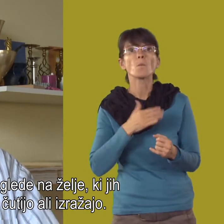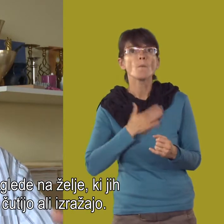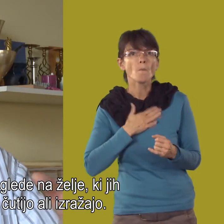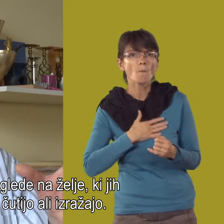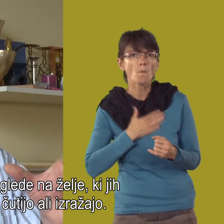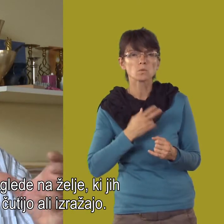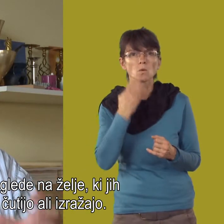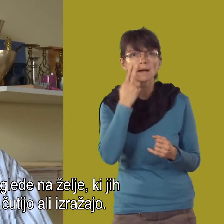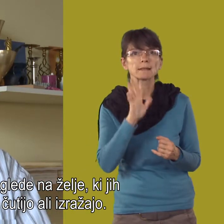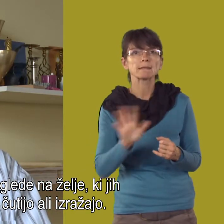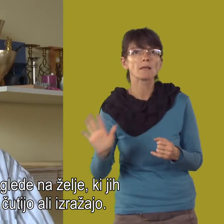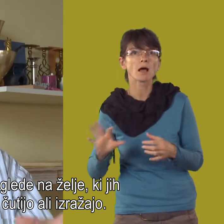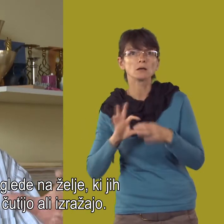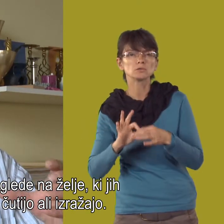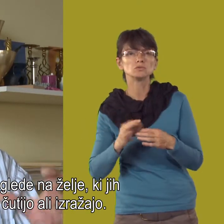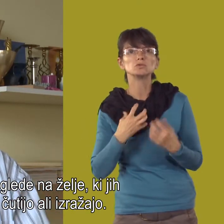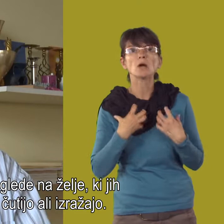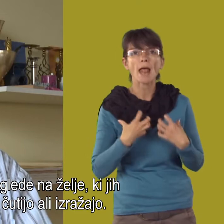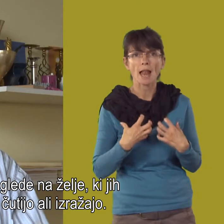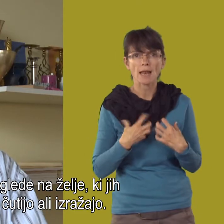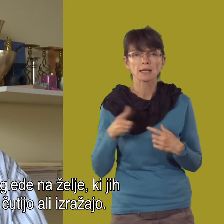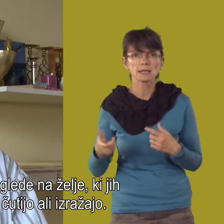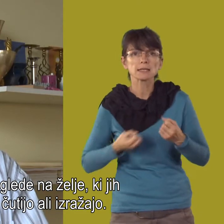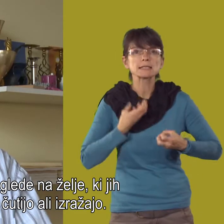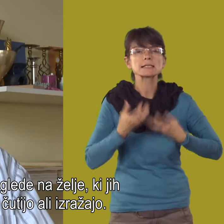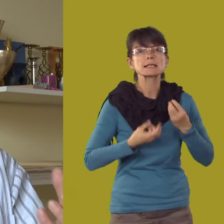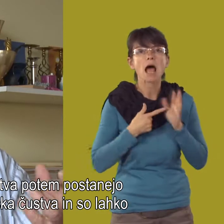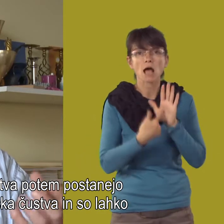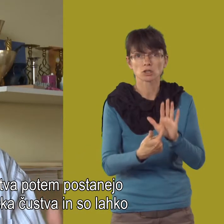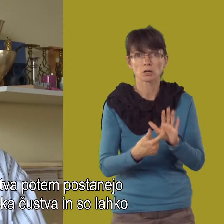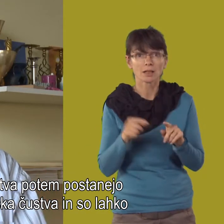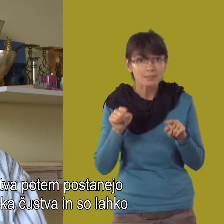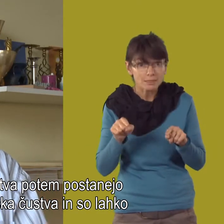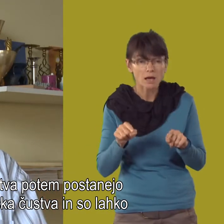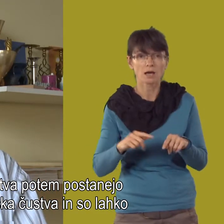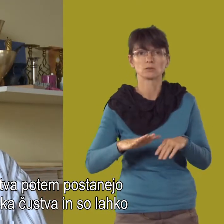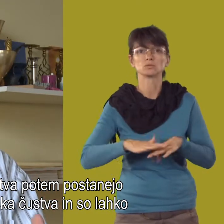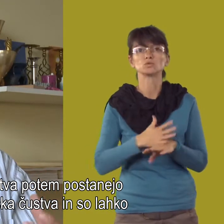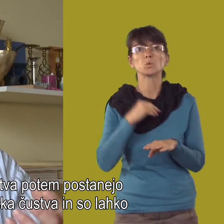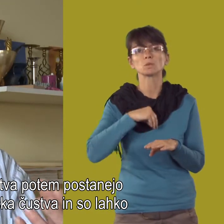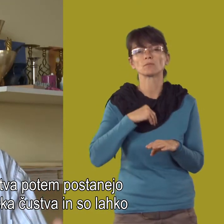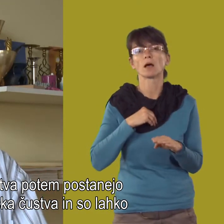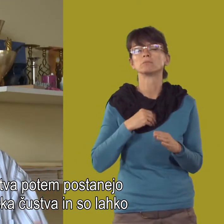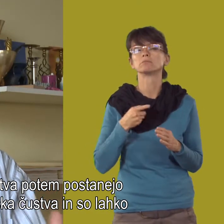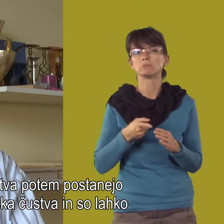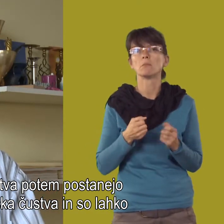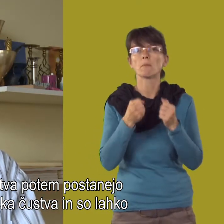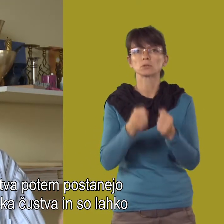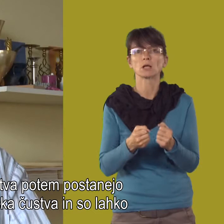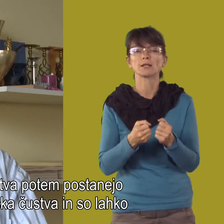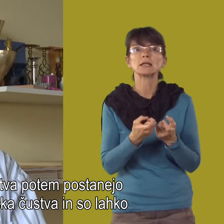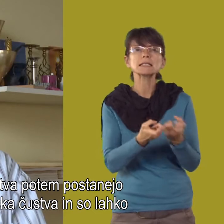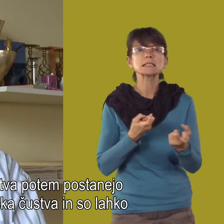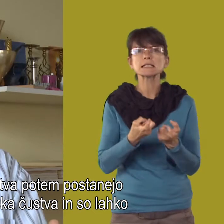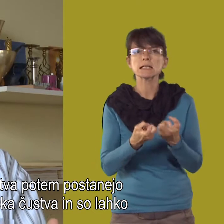ugodno, glede na želje, ki jih takrat čutijo ali pa izražajo. In ta čustva potem postanejo ta izsiljevalska čustva in